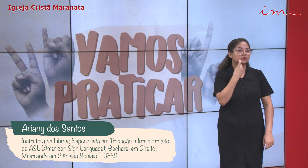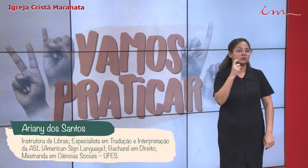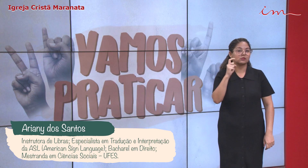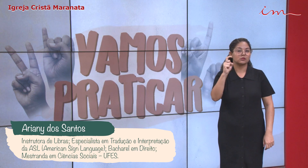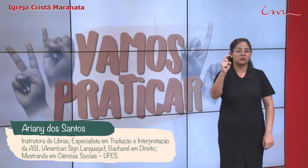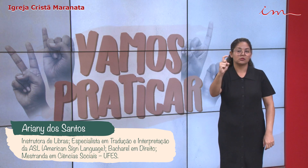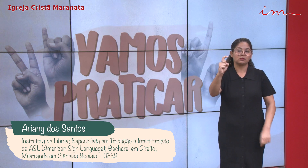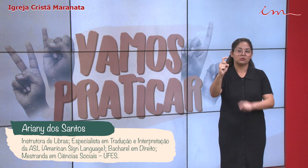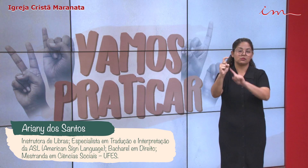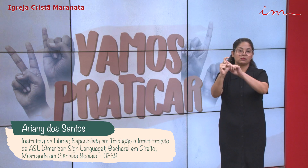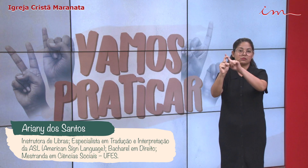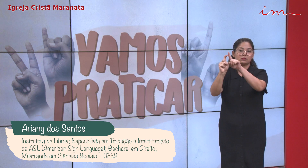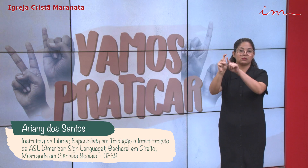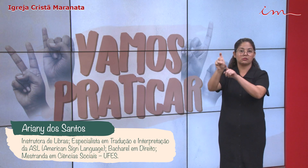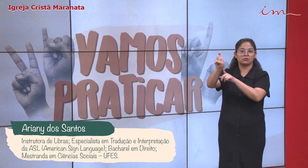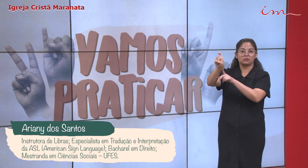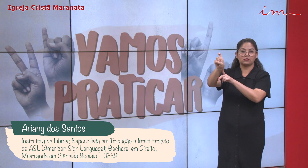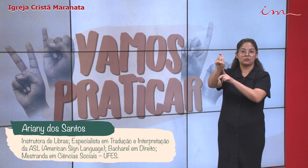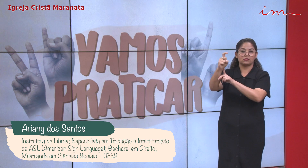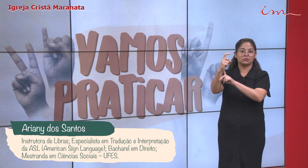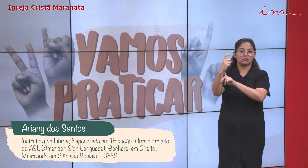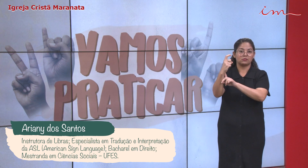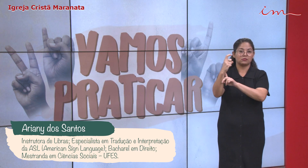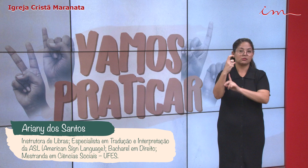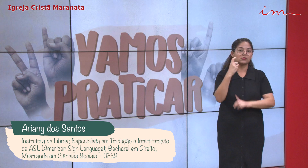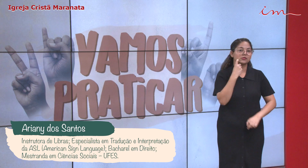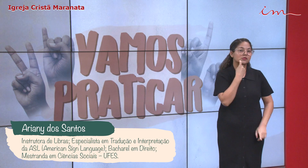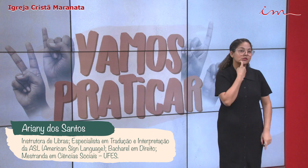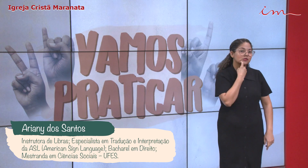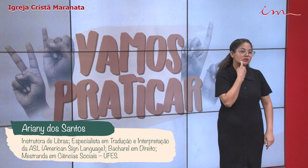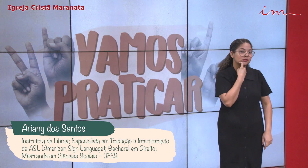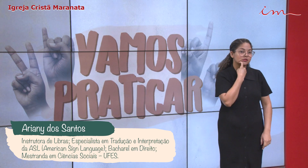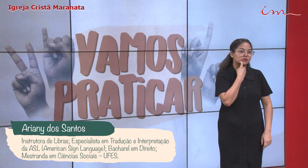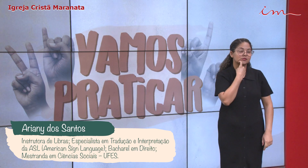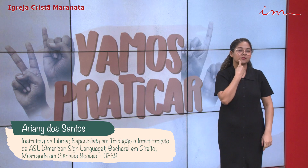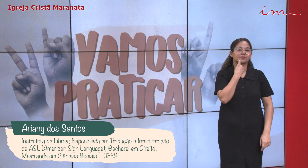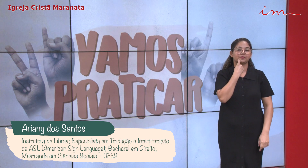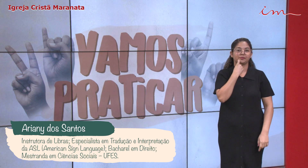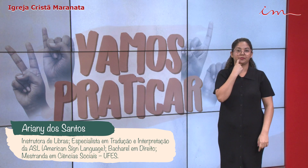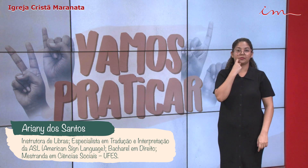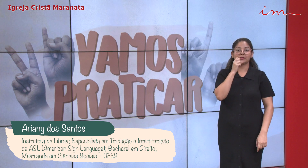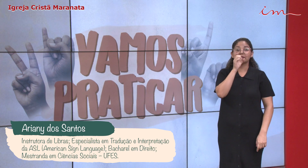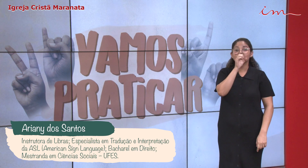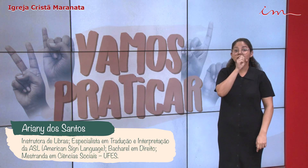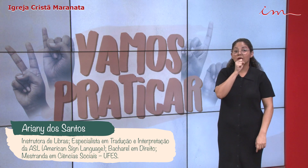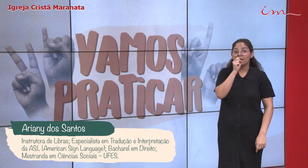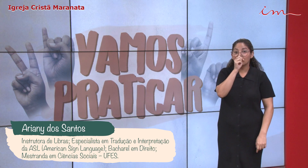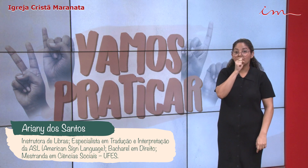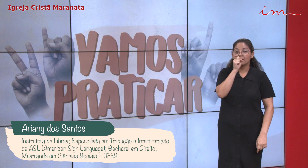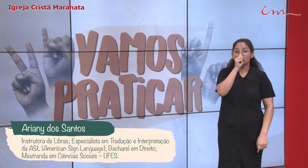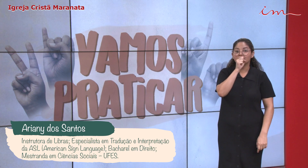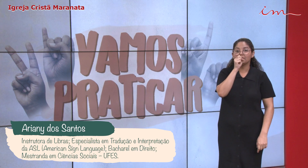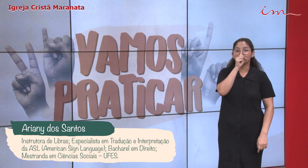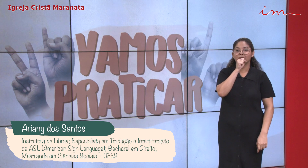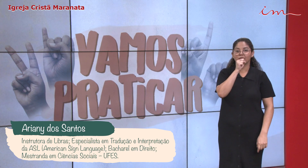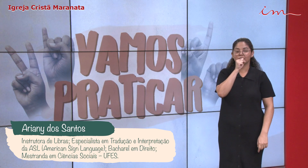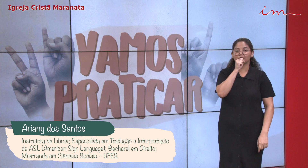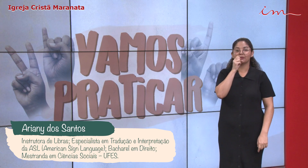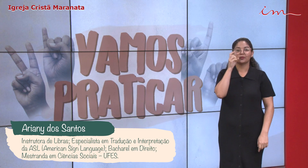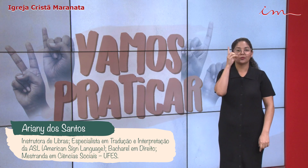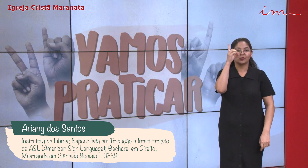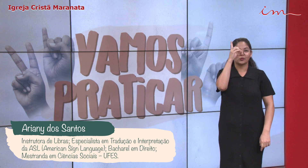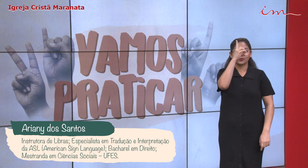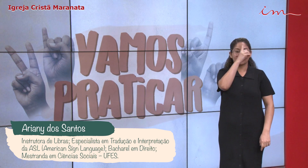A sexta, como se fosse um ganchinho do peixe, ó. No anzol. Sexta-feira,